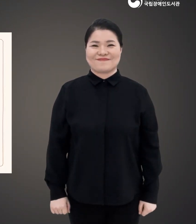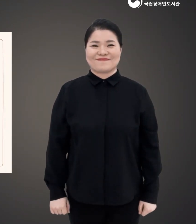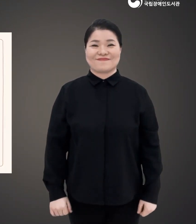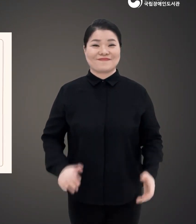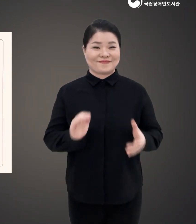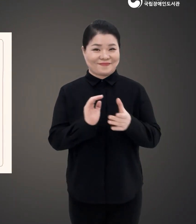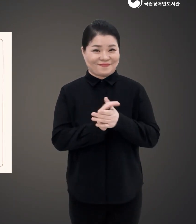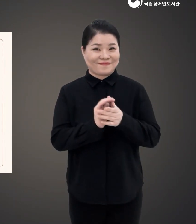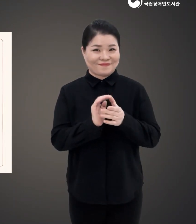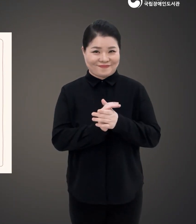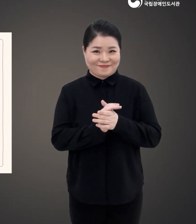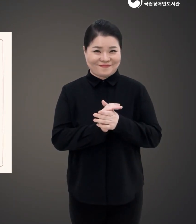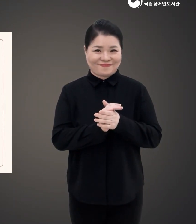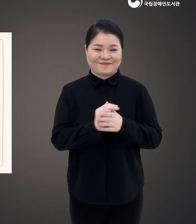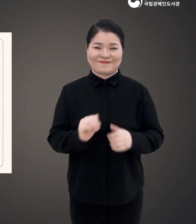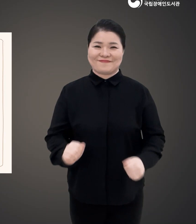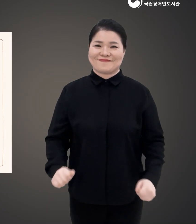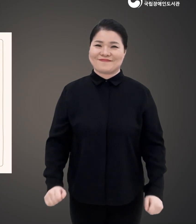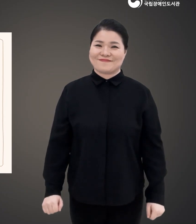친구,